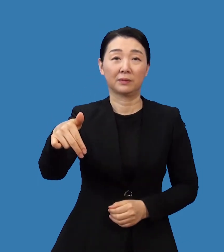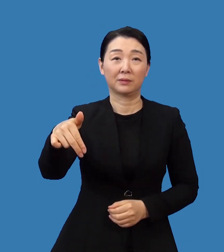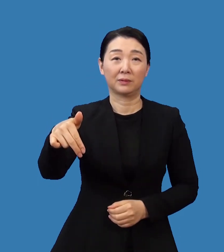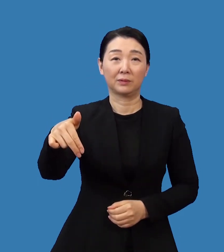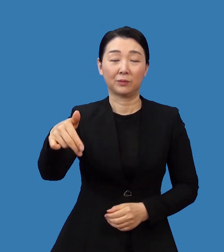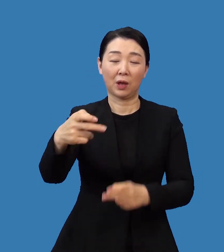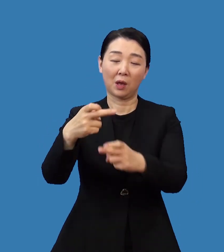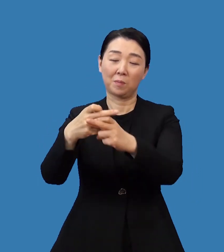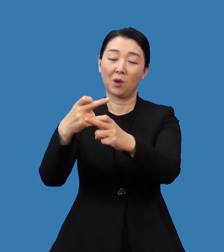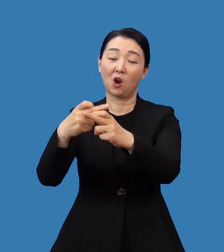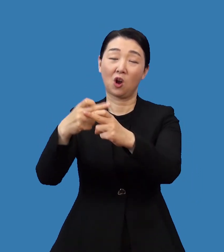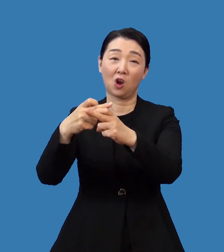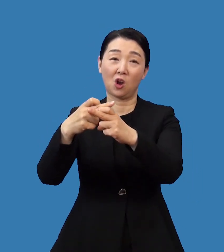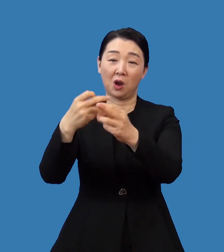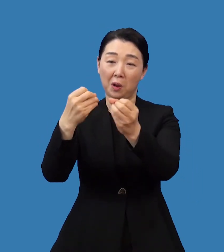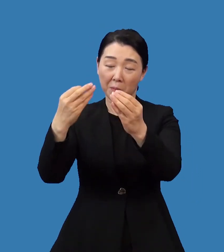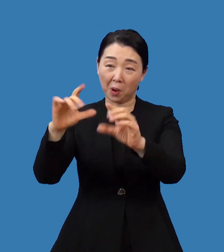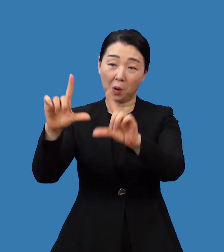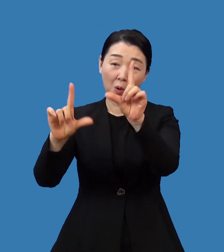별 표시와 함께